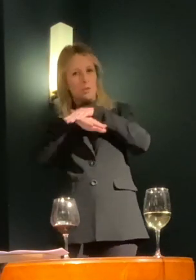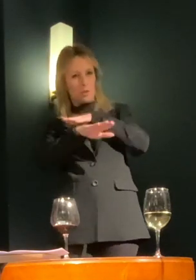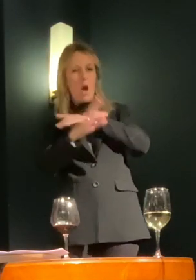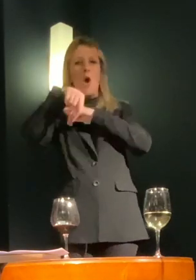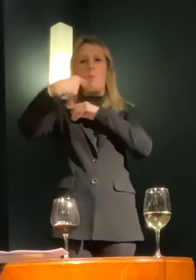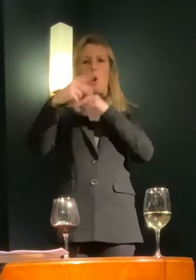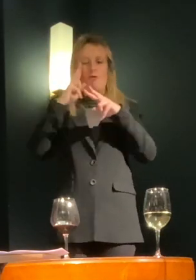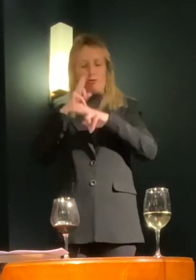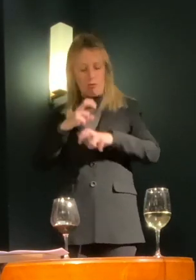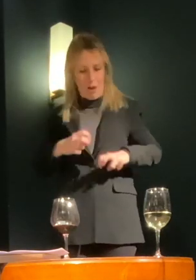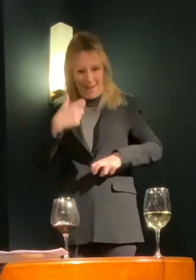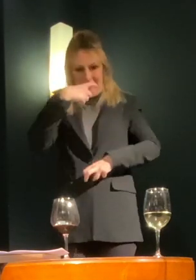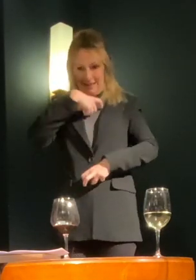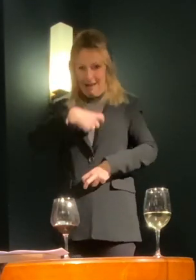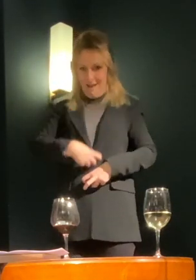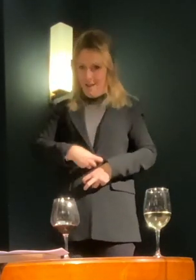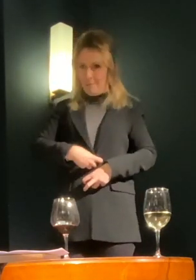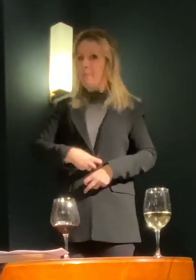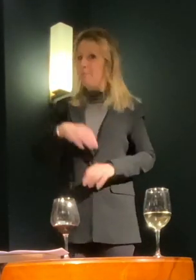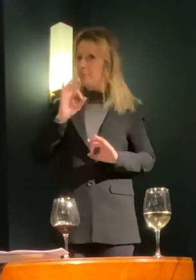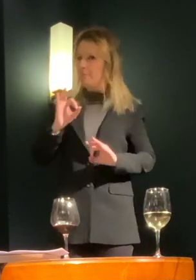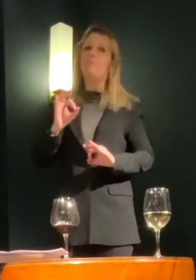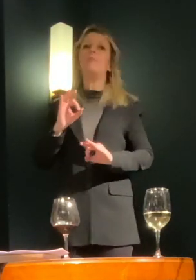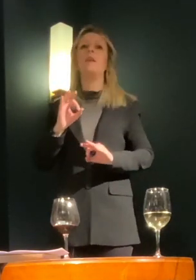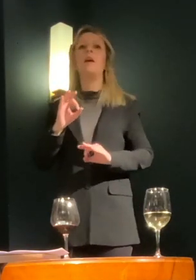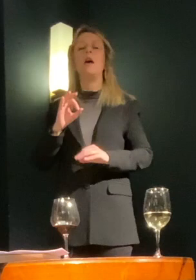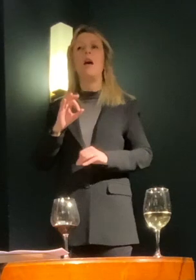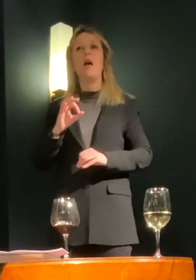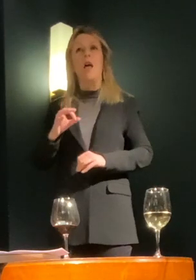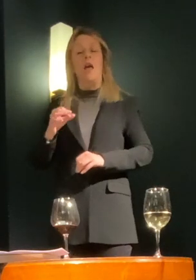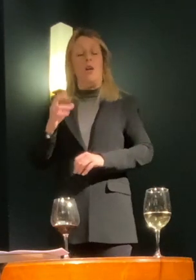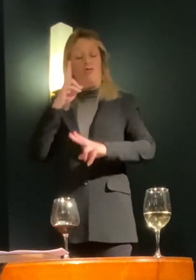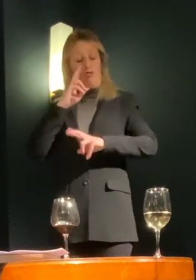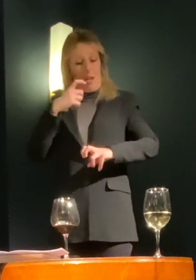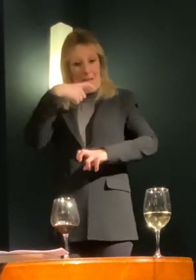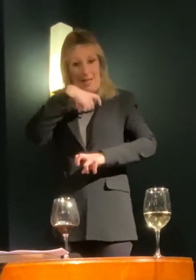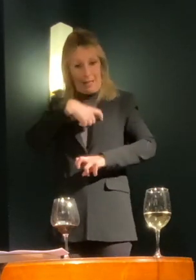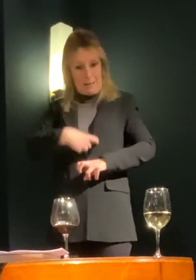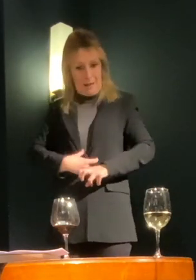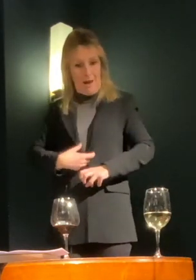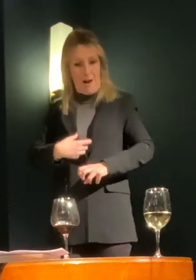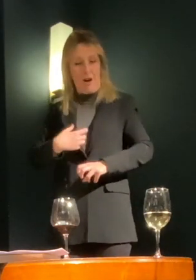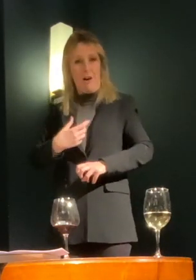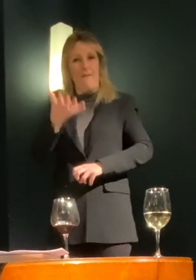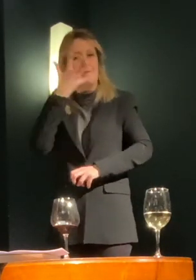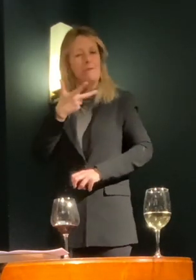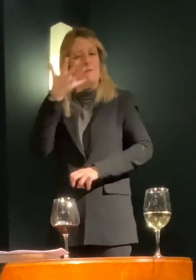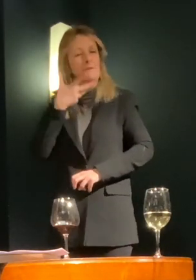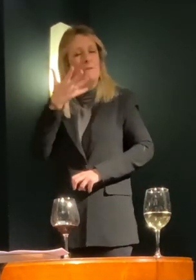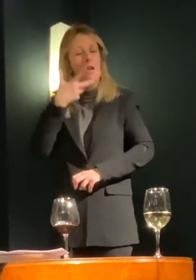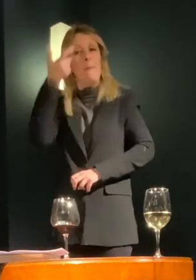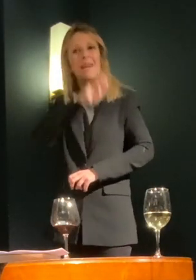di sé che diventa sfrenata e diventa sempre più sfrenata in un effetto valanga, perché Valerio è un ragazzo